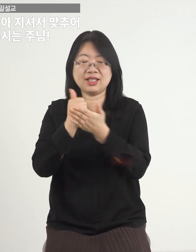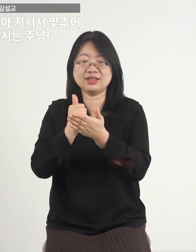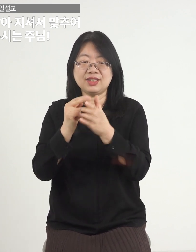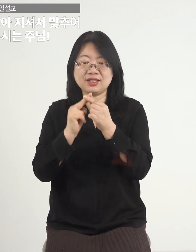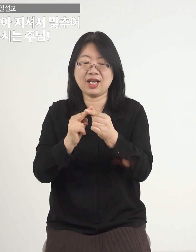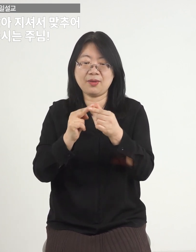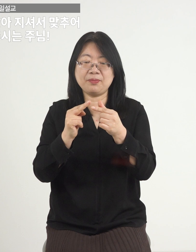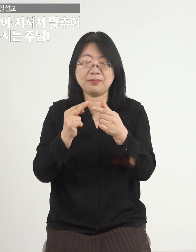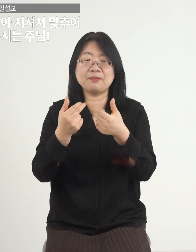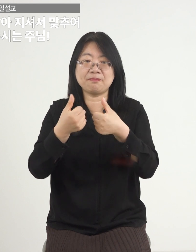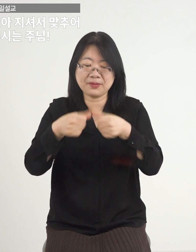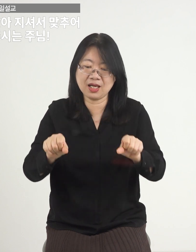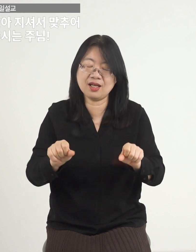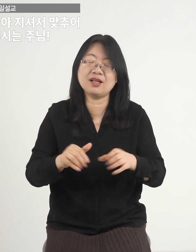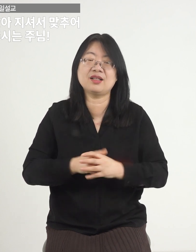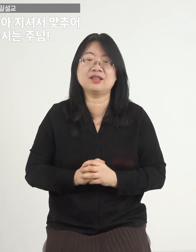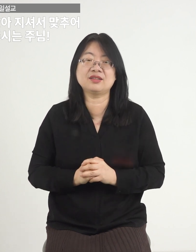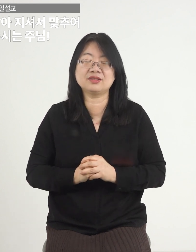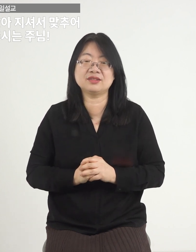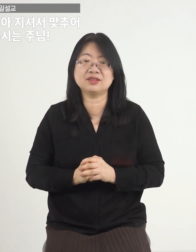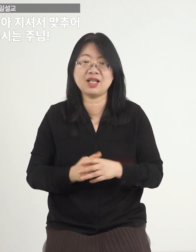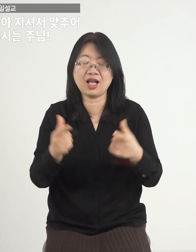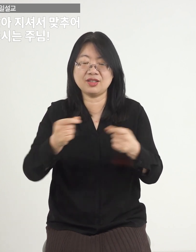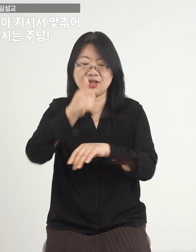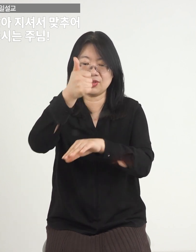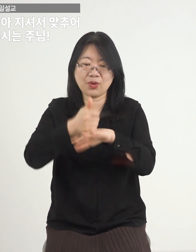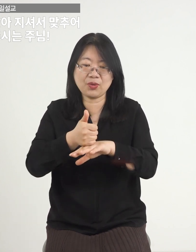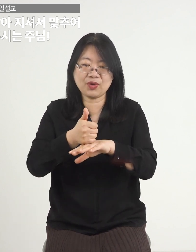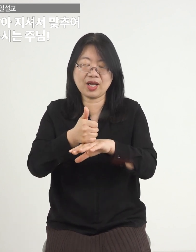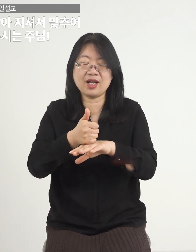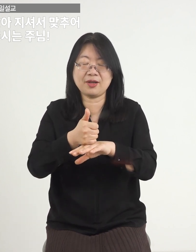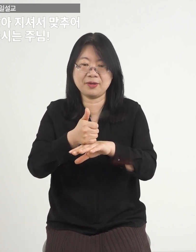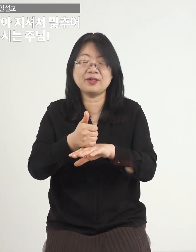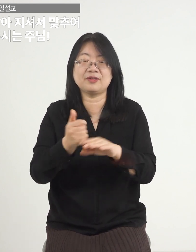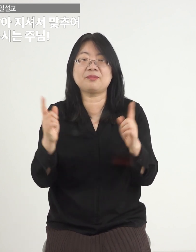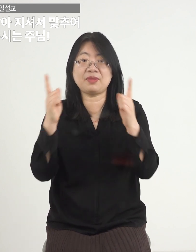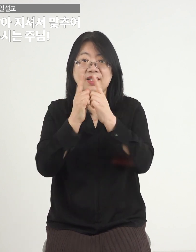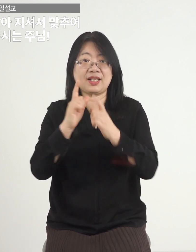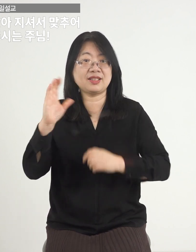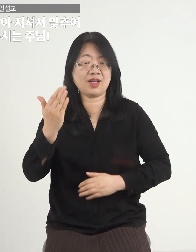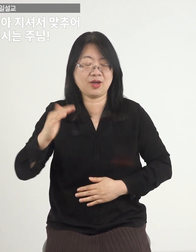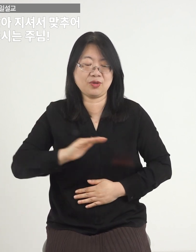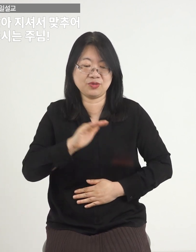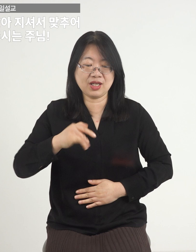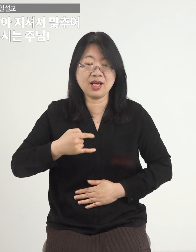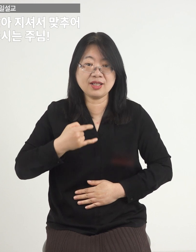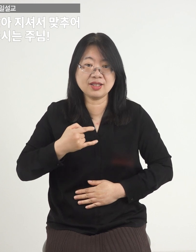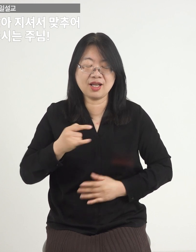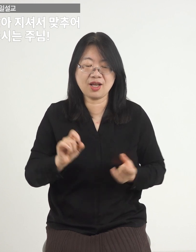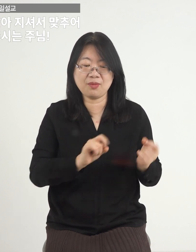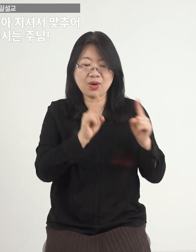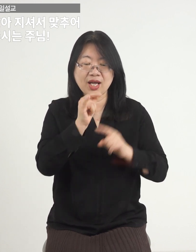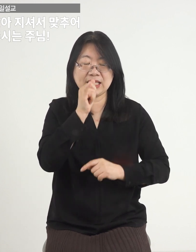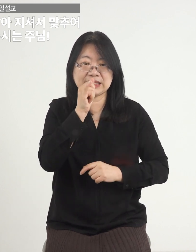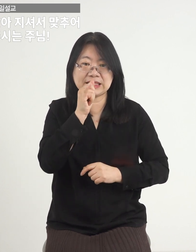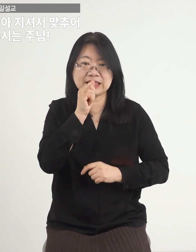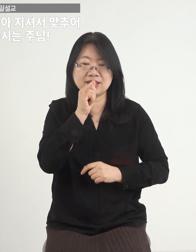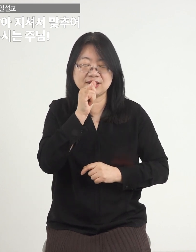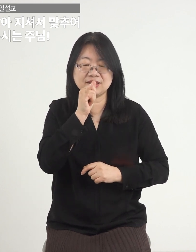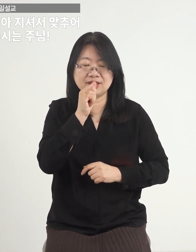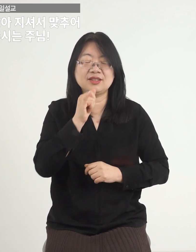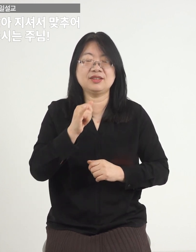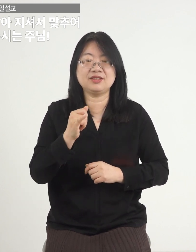하나님과 깨어지고 이런 결과가 빚어진 거예요. 우리에게는 그거를 회복할 수 있는 자정